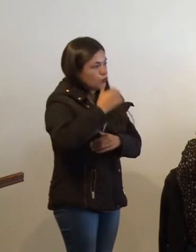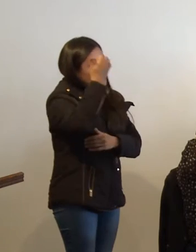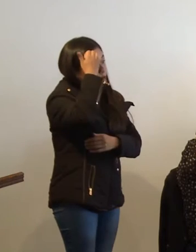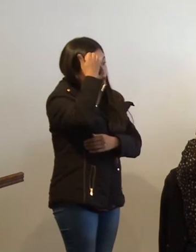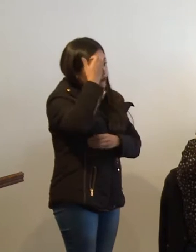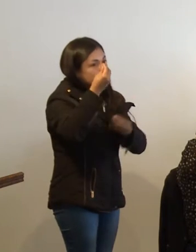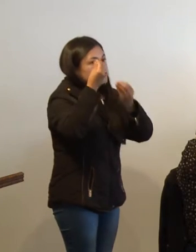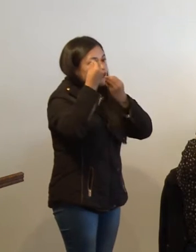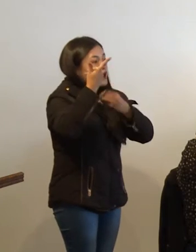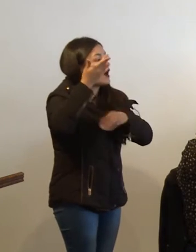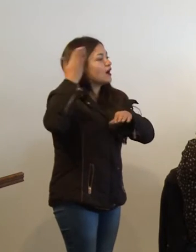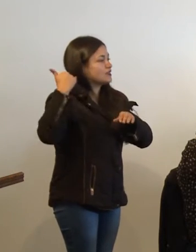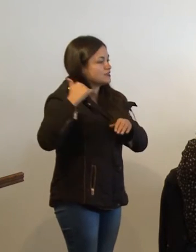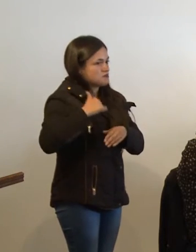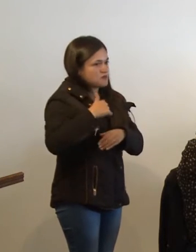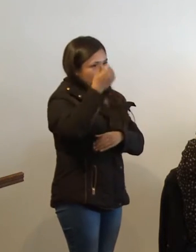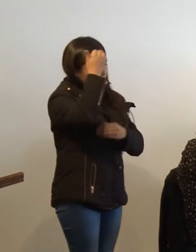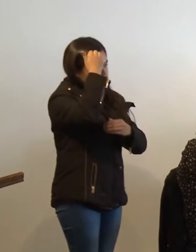maestros nuestros, maestras,